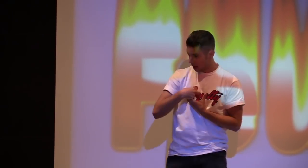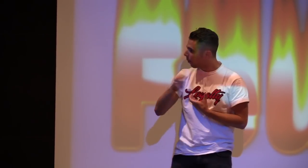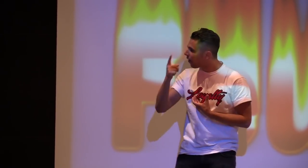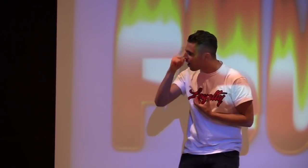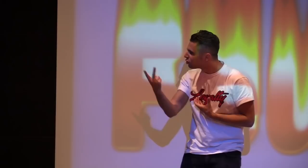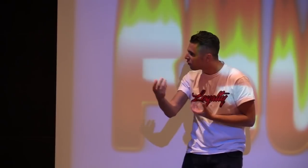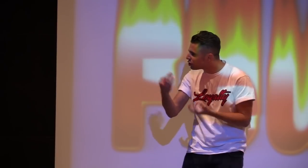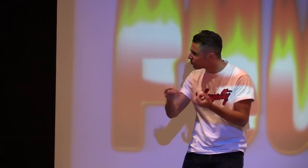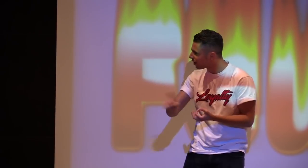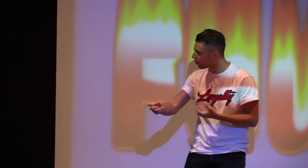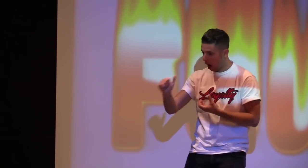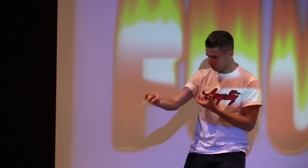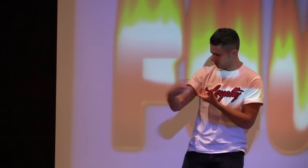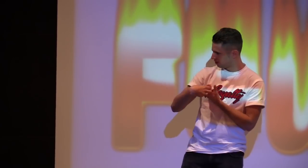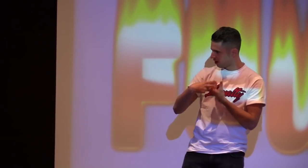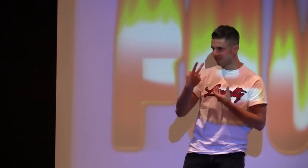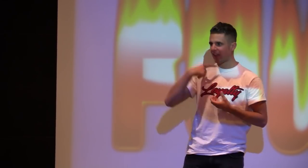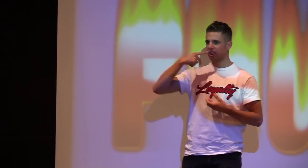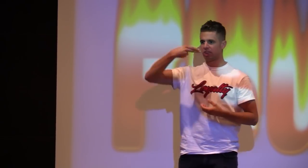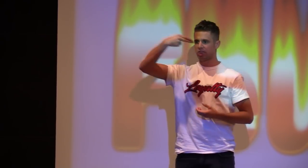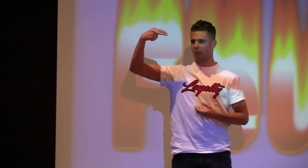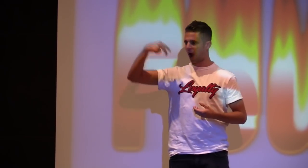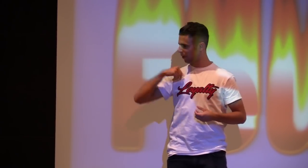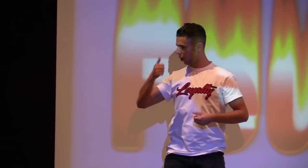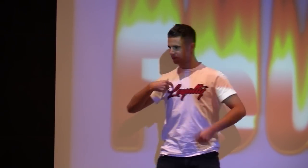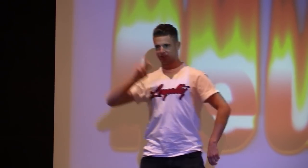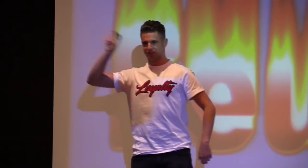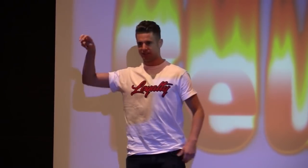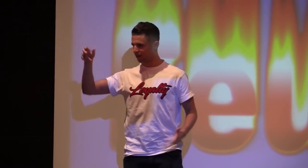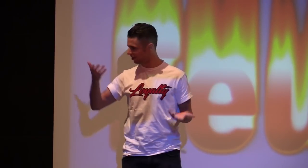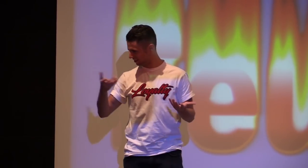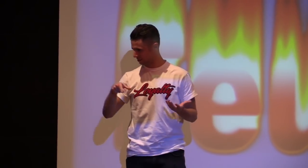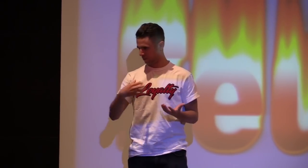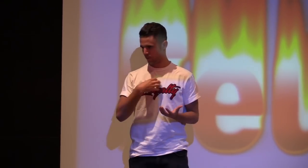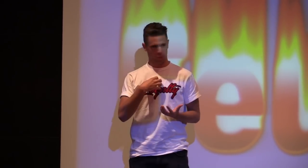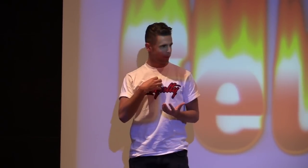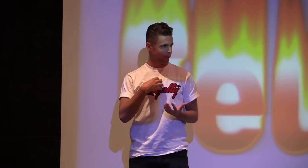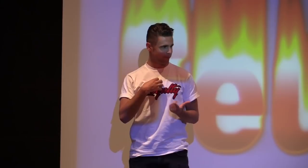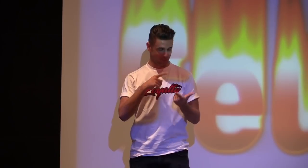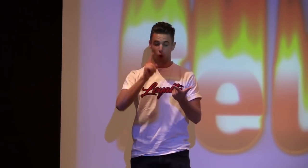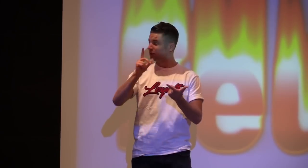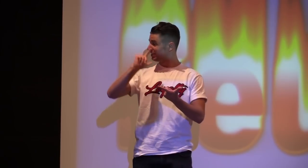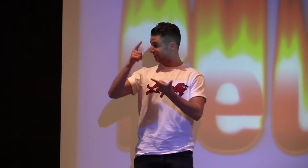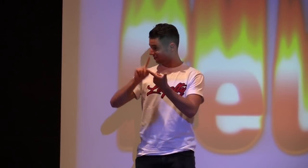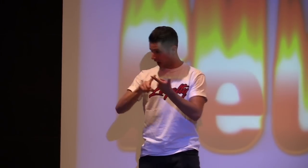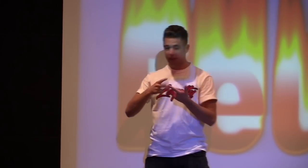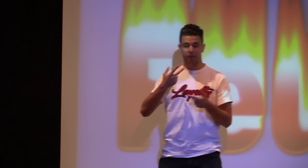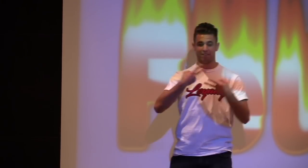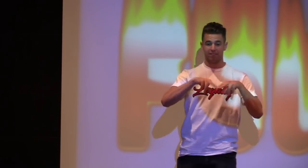Verein bleibt und da auch ein bisschen Konkurrenz ist und dadurch kann man auch die Leute in den Ausgangsorten halten, ne?